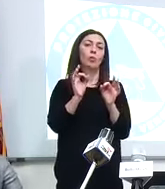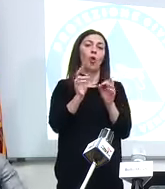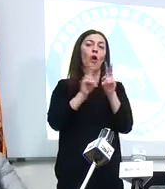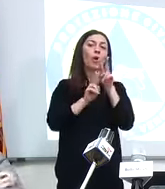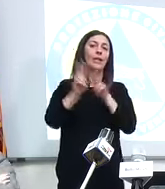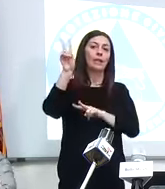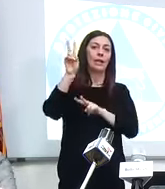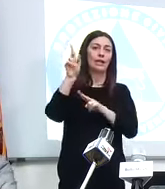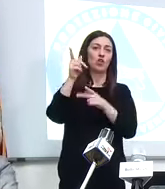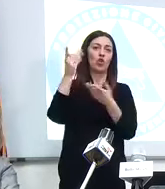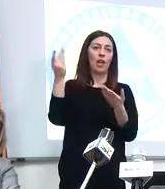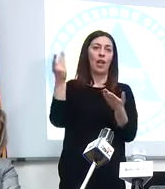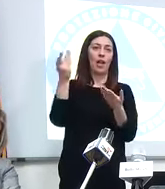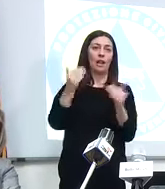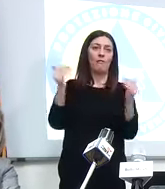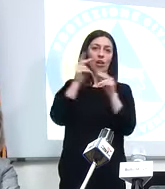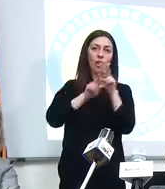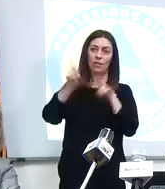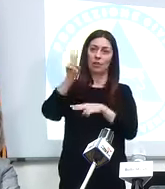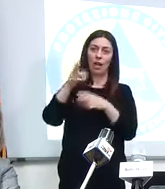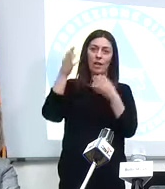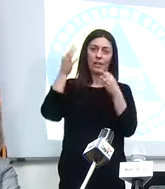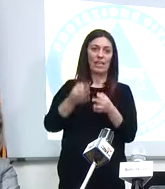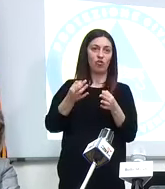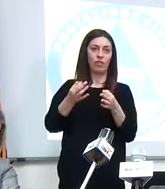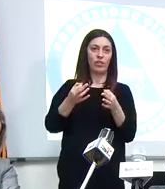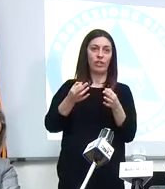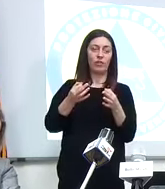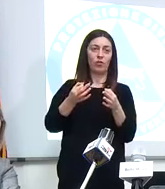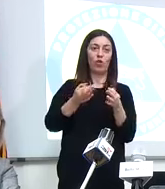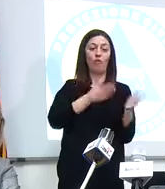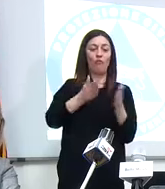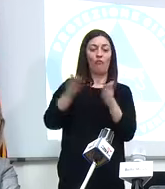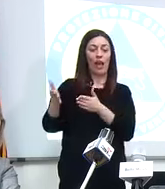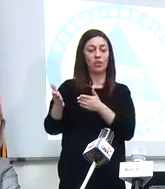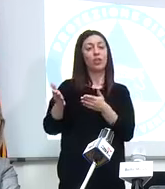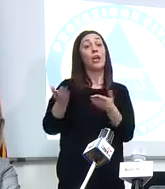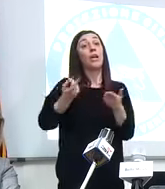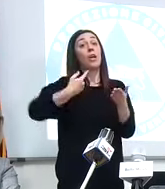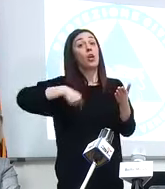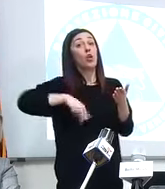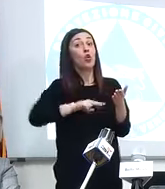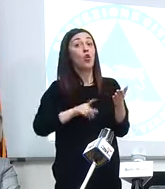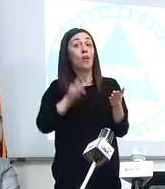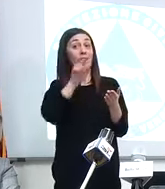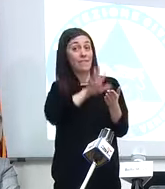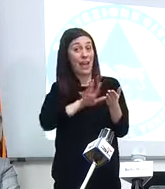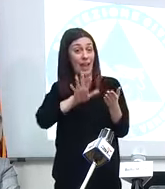seguiamo, insomma, questo tipo di percorso. Nel nostro percorso Veneto abbiamo aggiunto